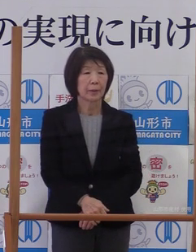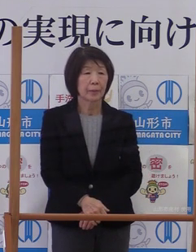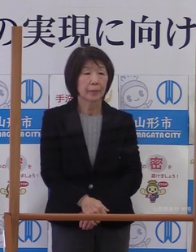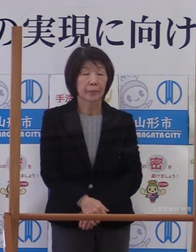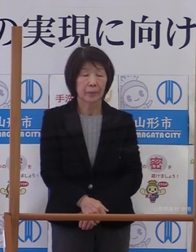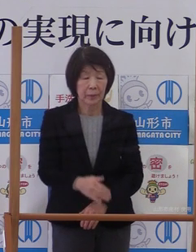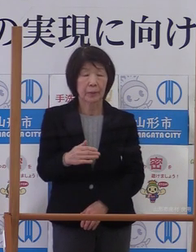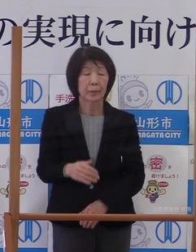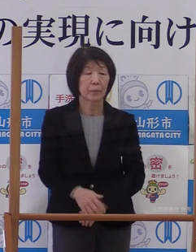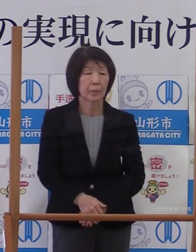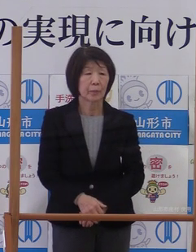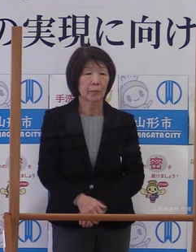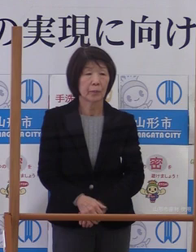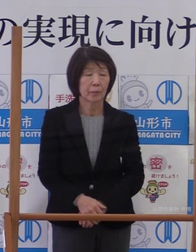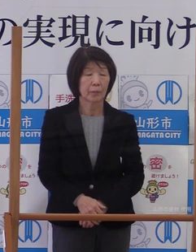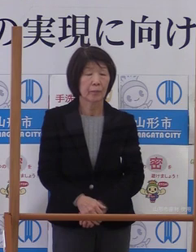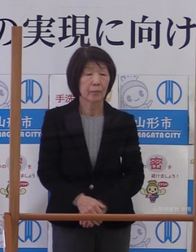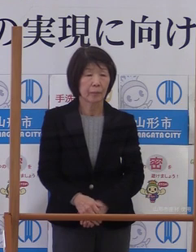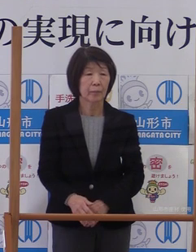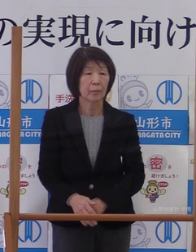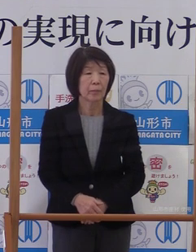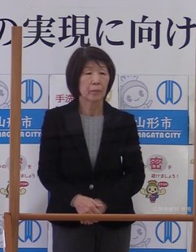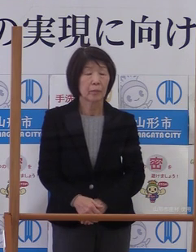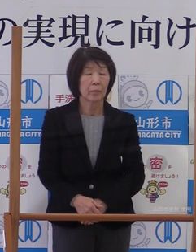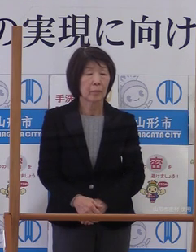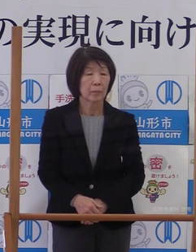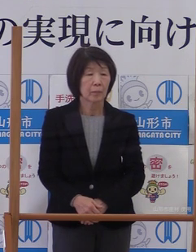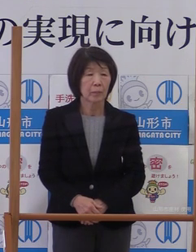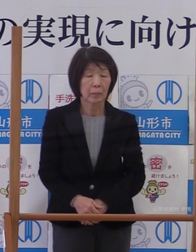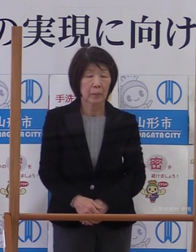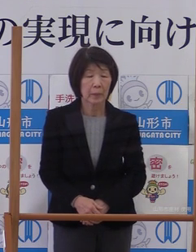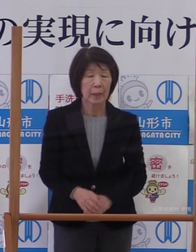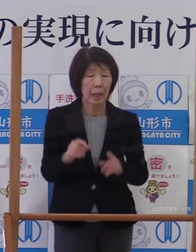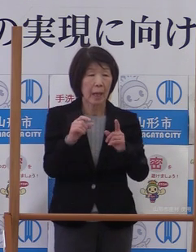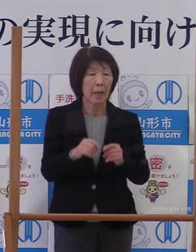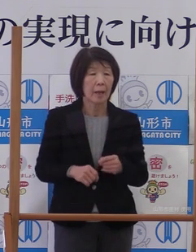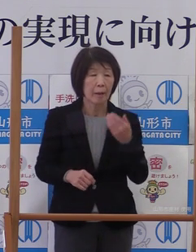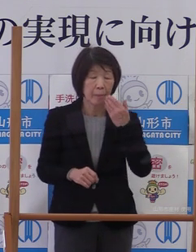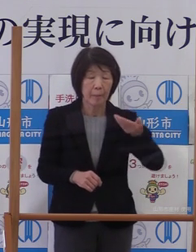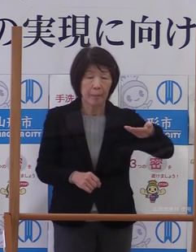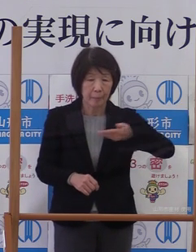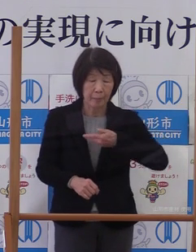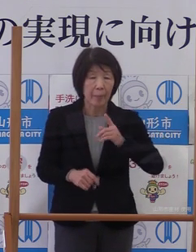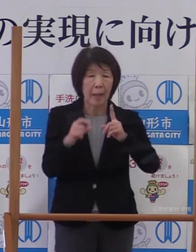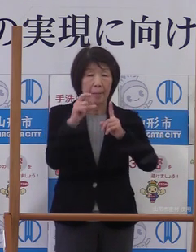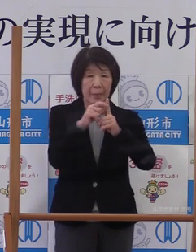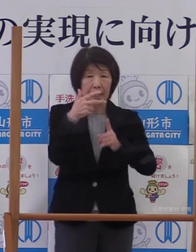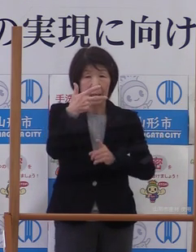わかりました。ごめんなさい、ちょっと74ページの、あ、75ページから、